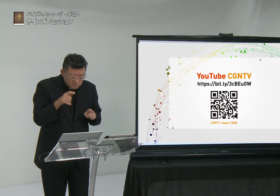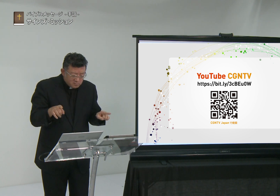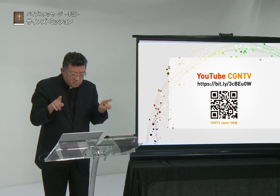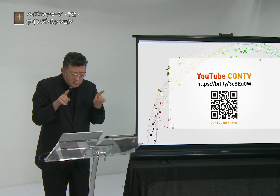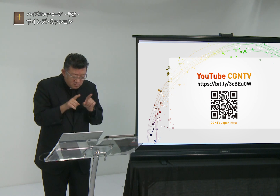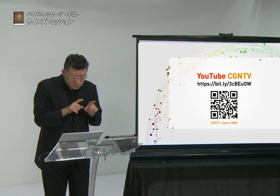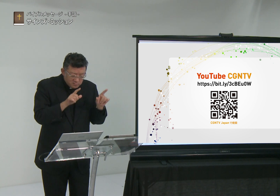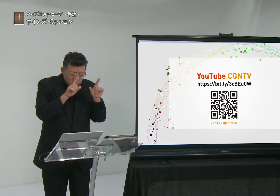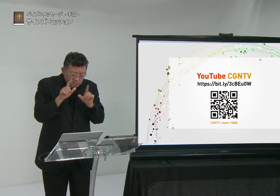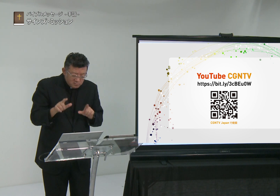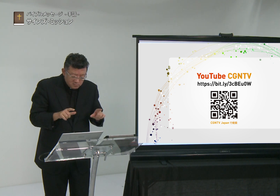に